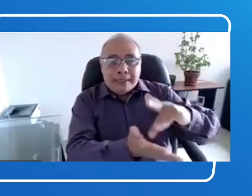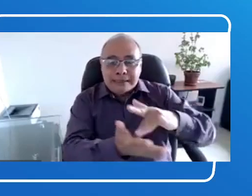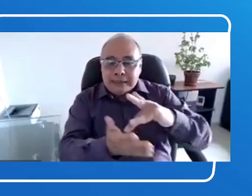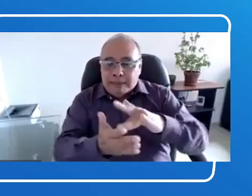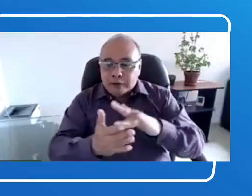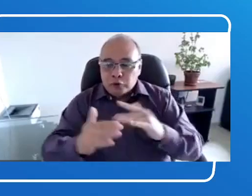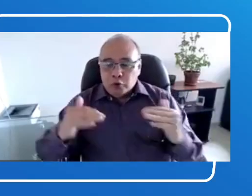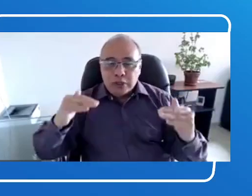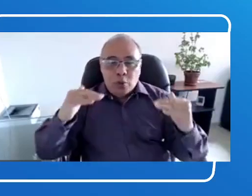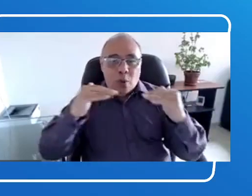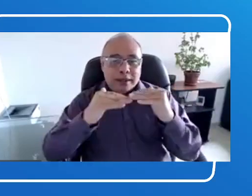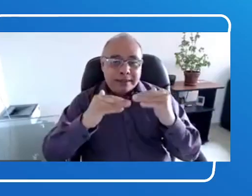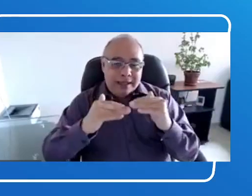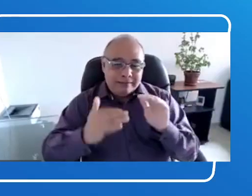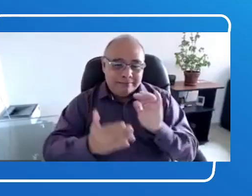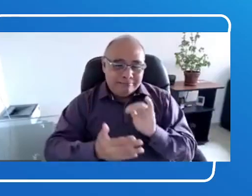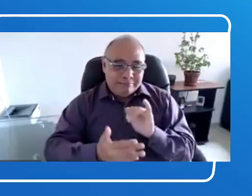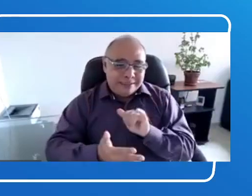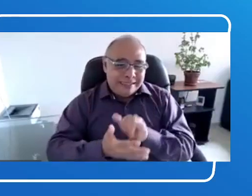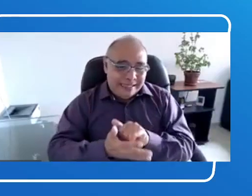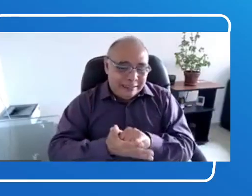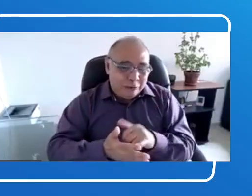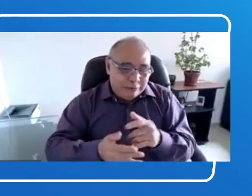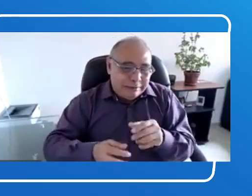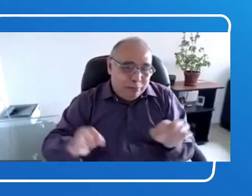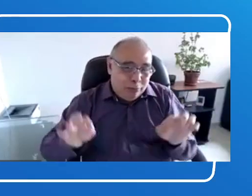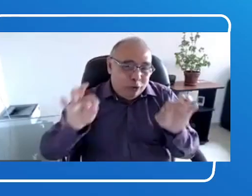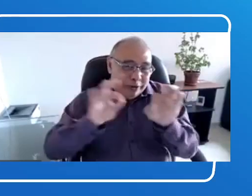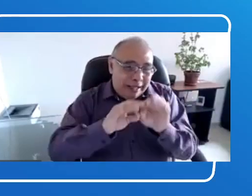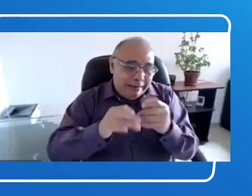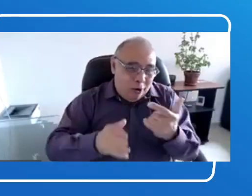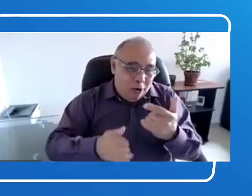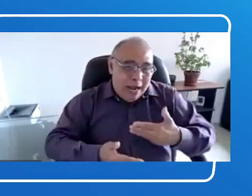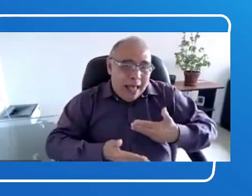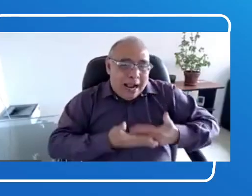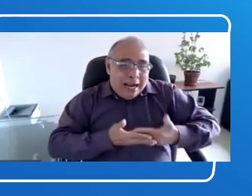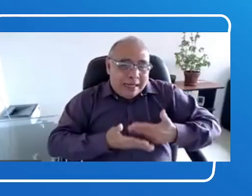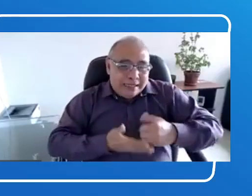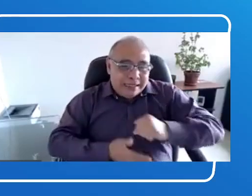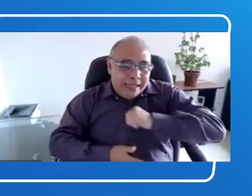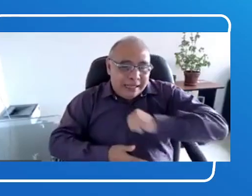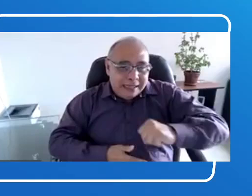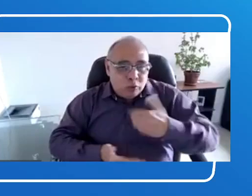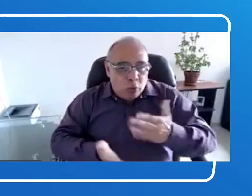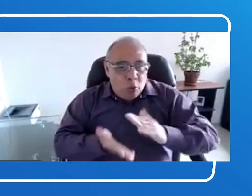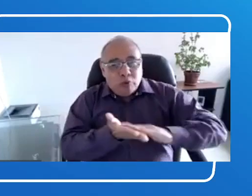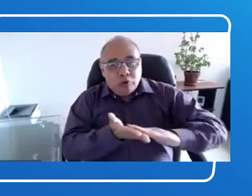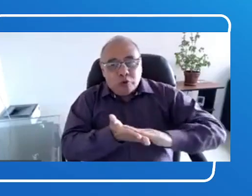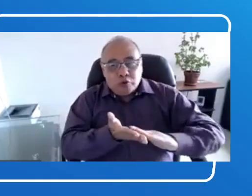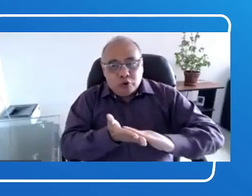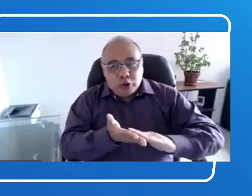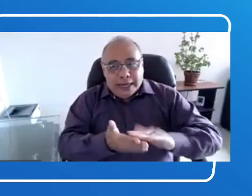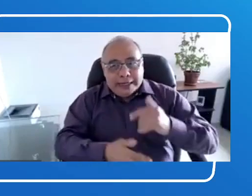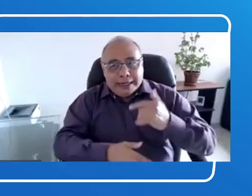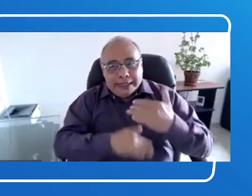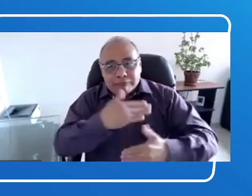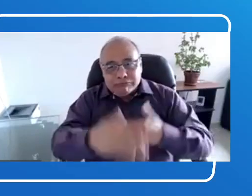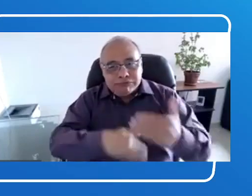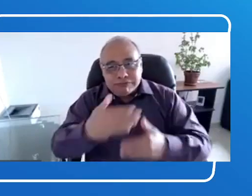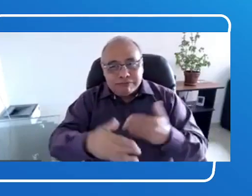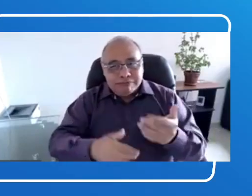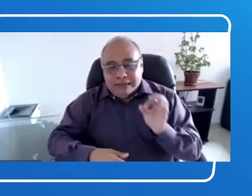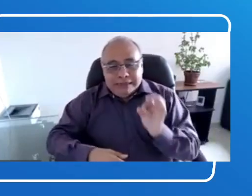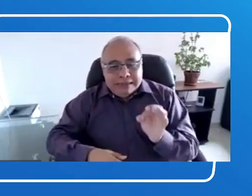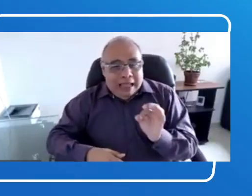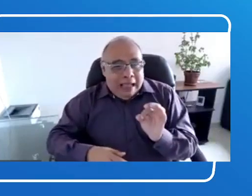impidiendo acceder a la participación, a este derecho a la participación igualitaria y equitativa que tenemos nosotros.